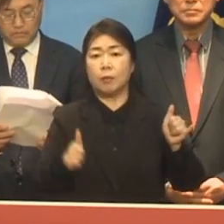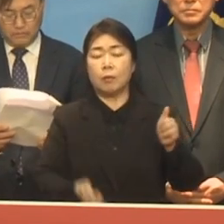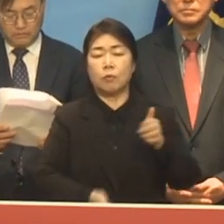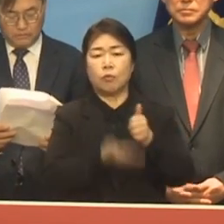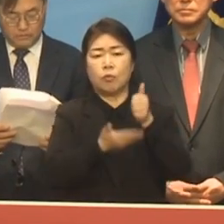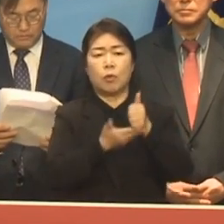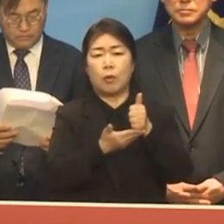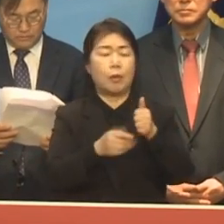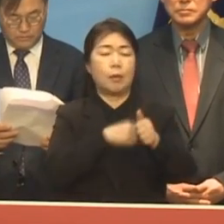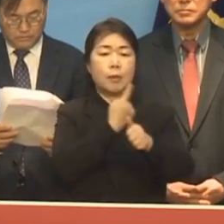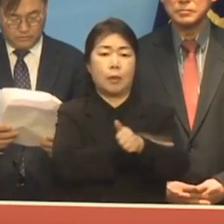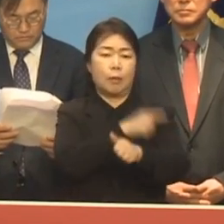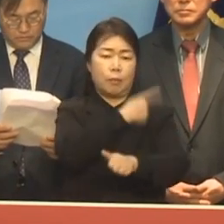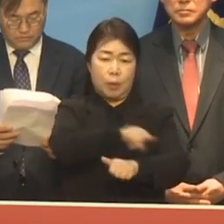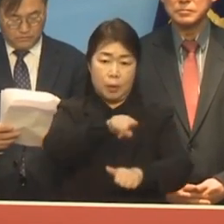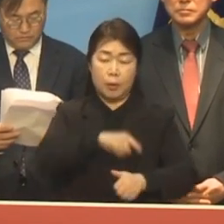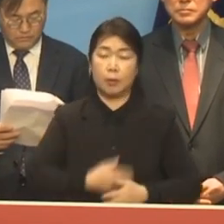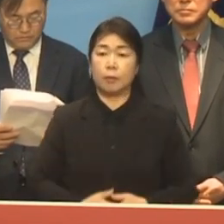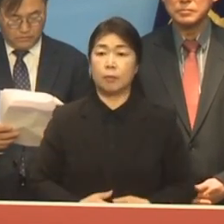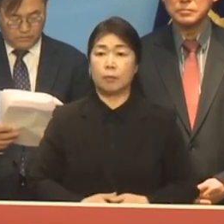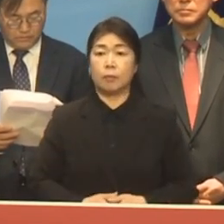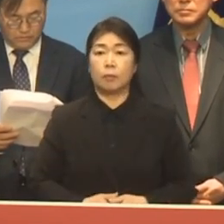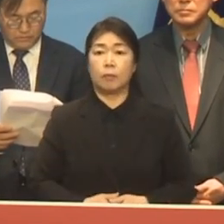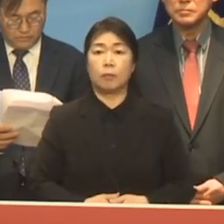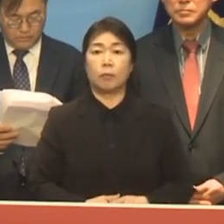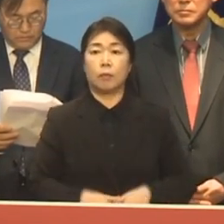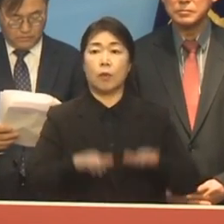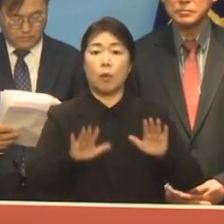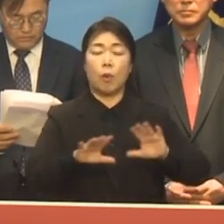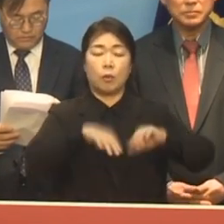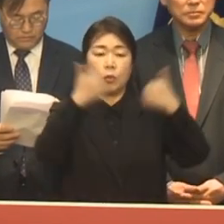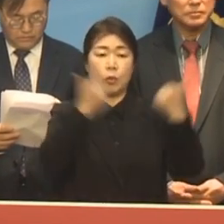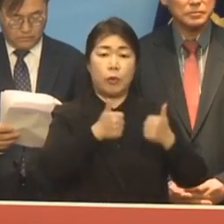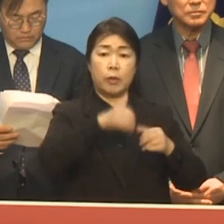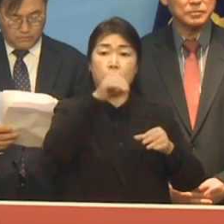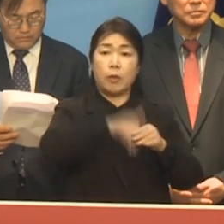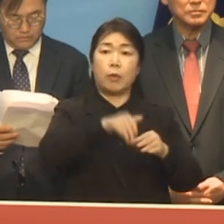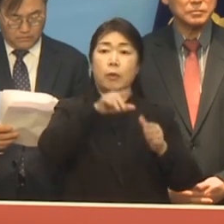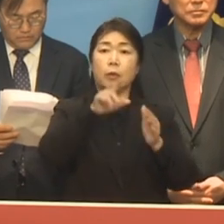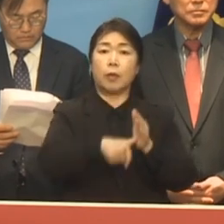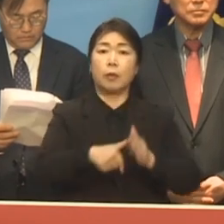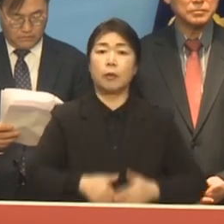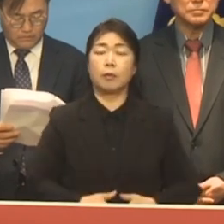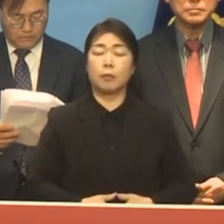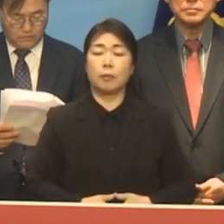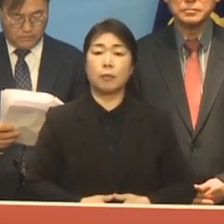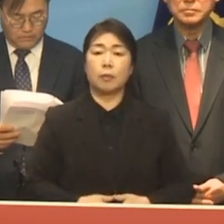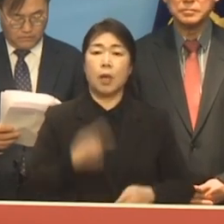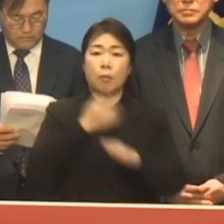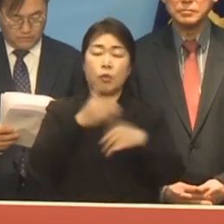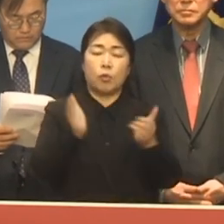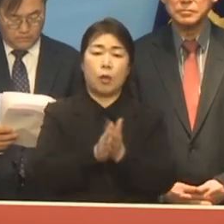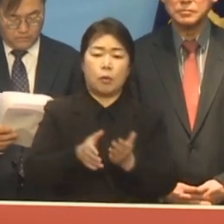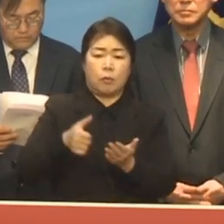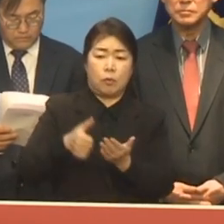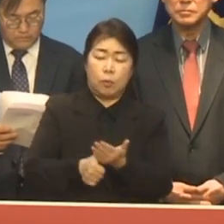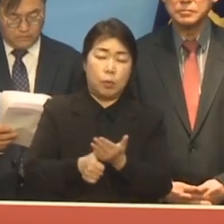추천할 자격조차도 없으며 이번 총선에서 민주당을